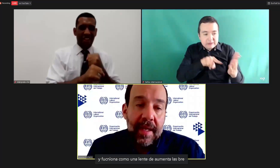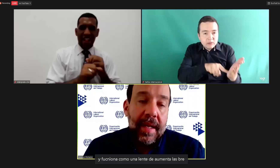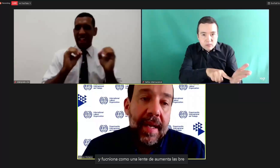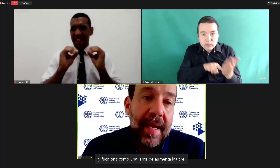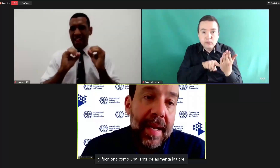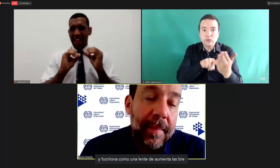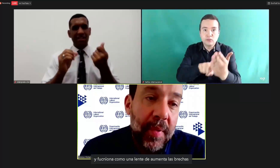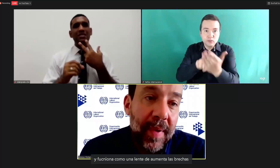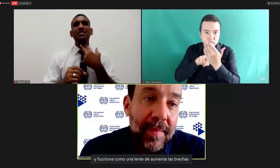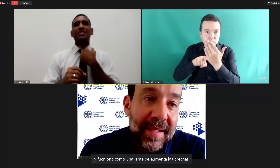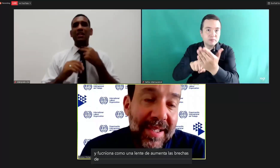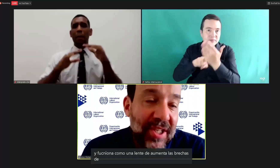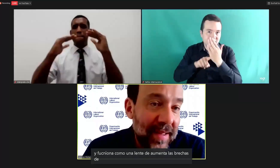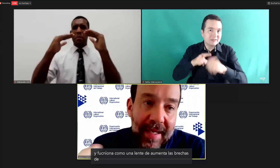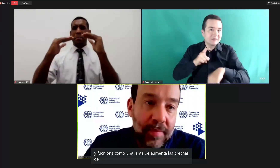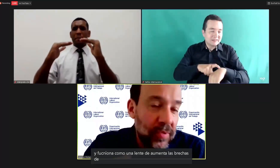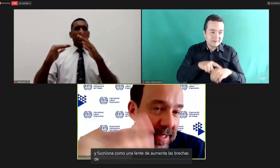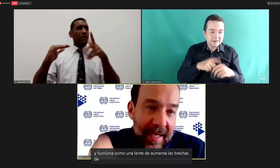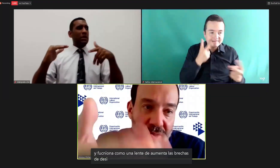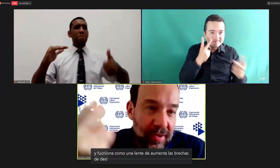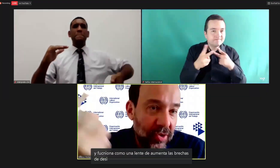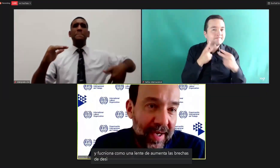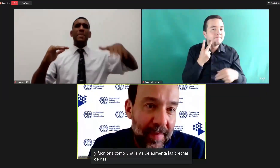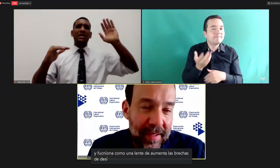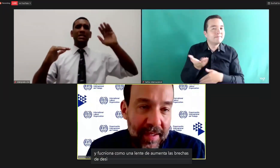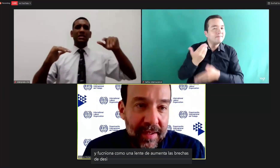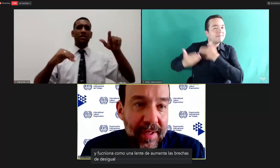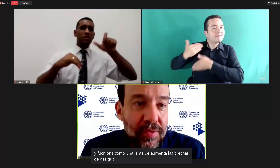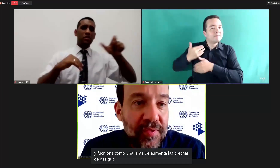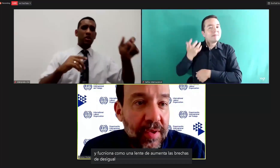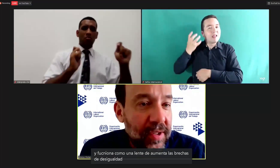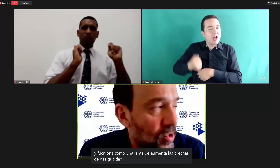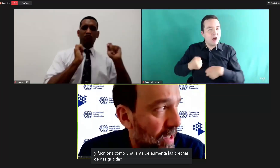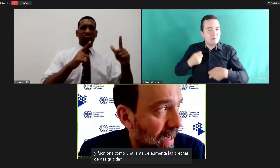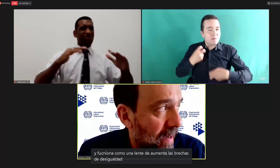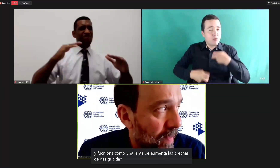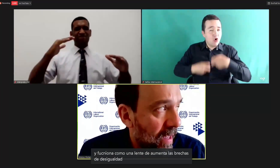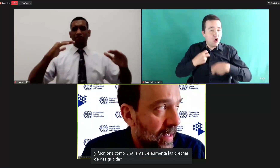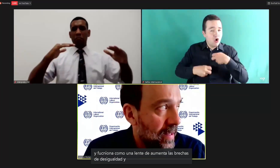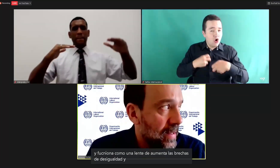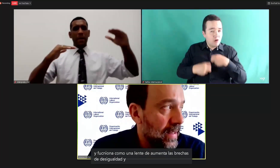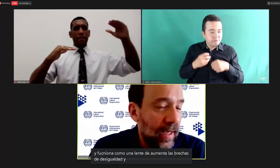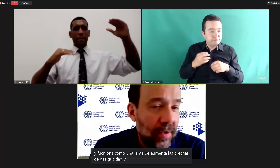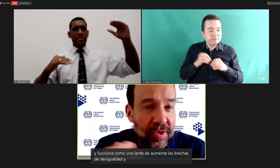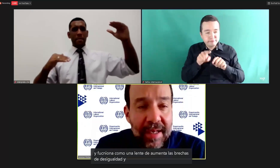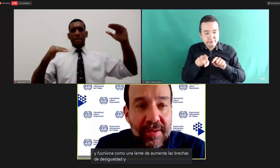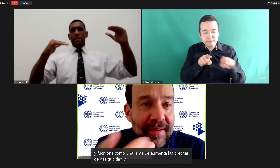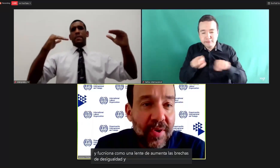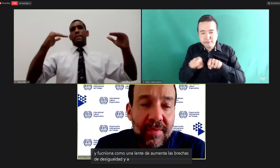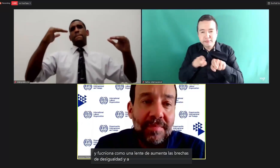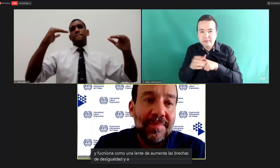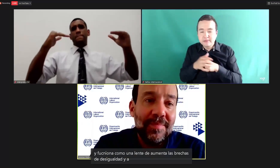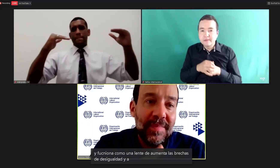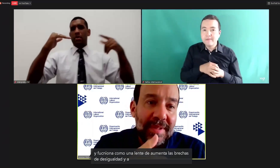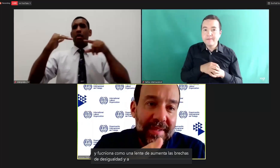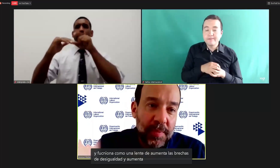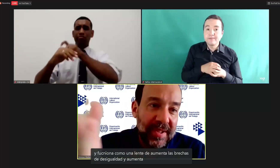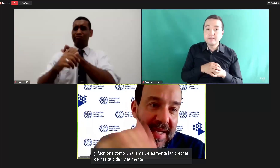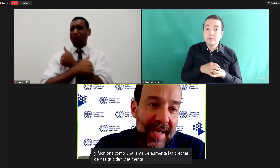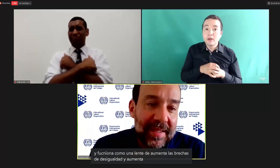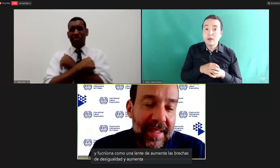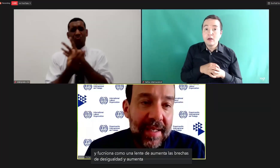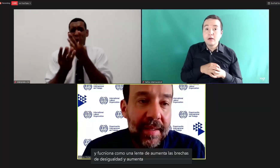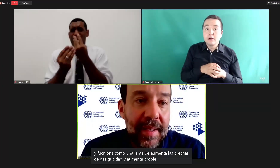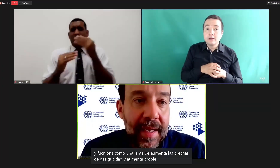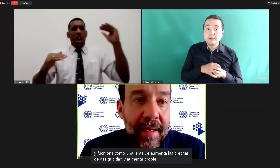aumenta problemas que ya tenemos en la región históricamente. Entonces, es un virus que nos llega en cruceros de avión,